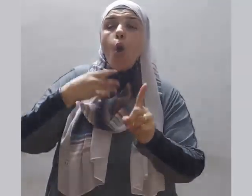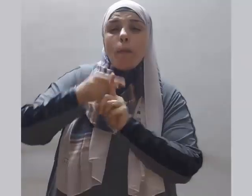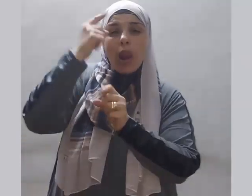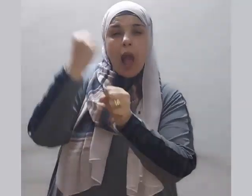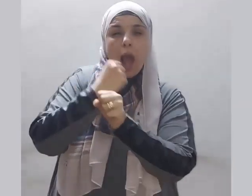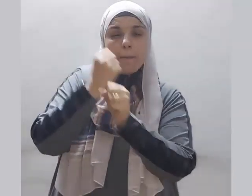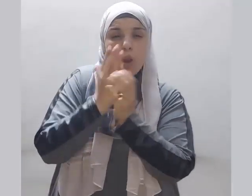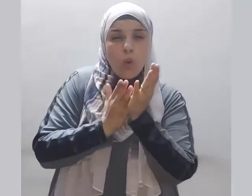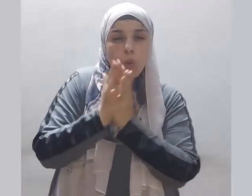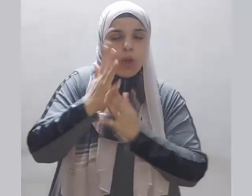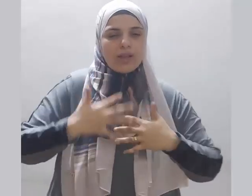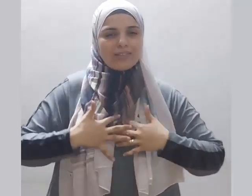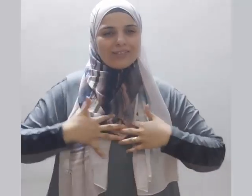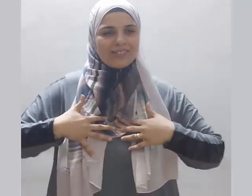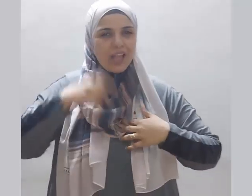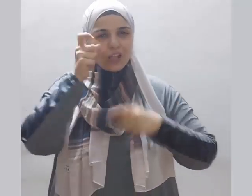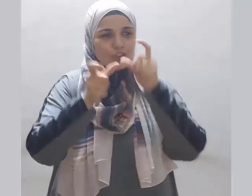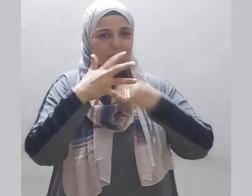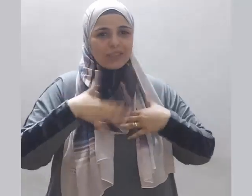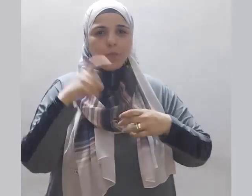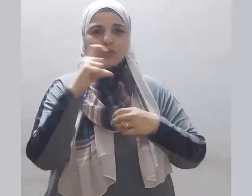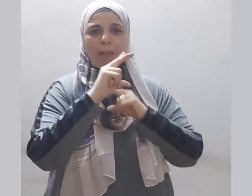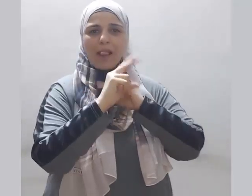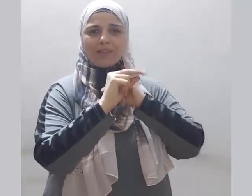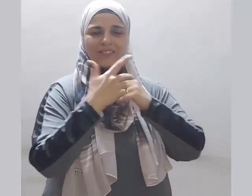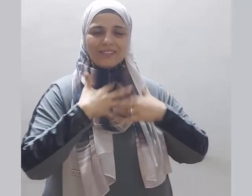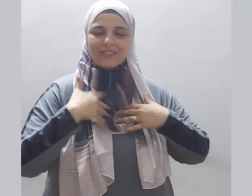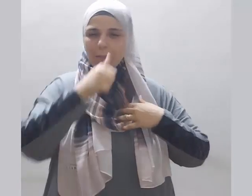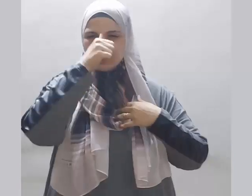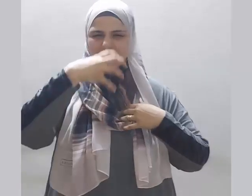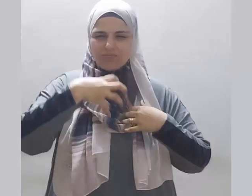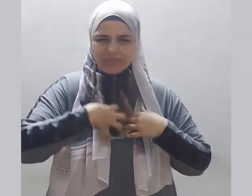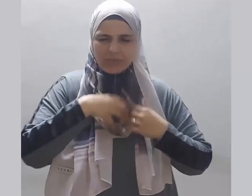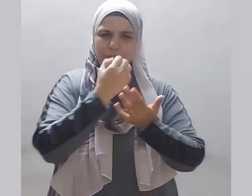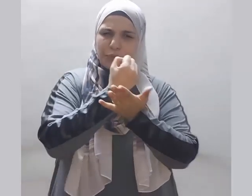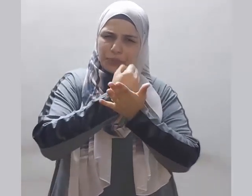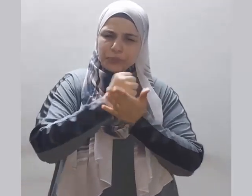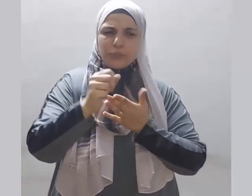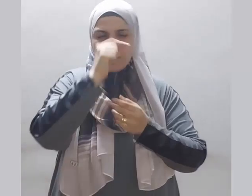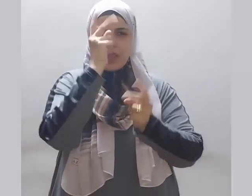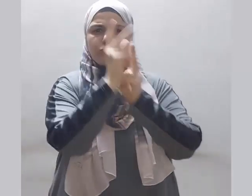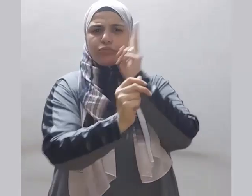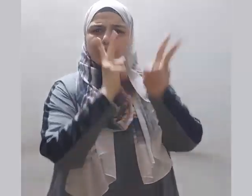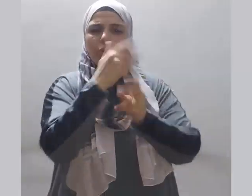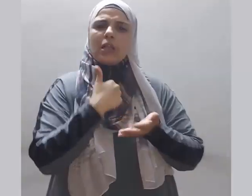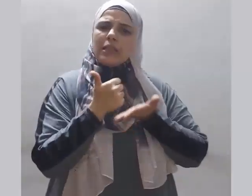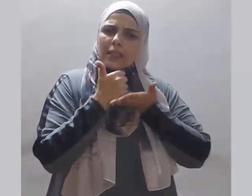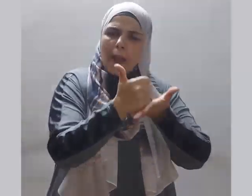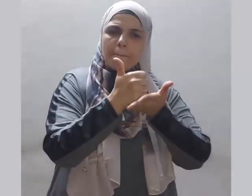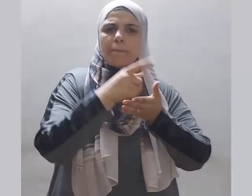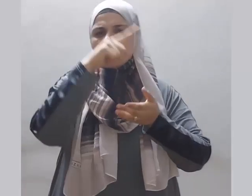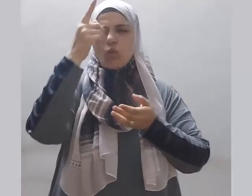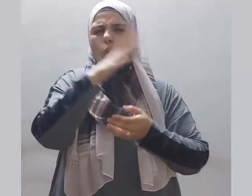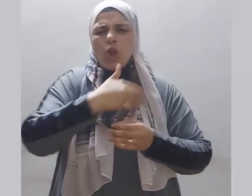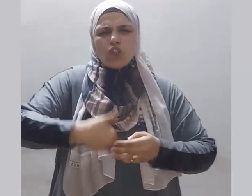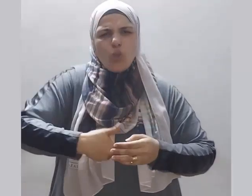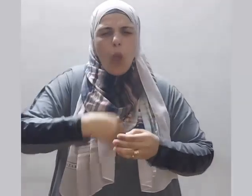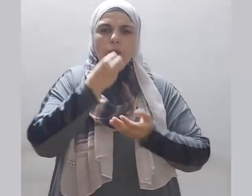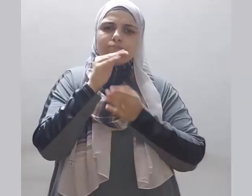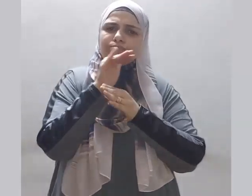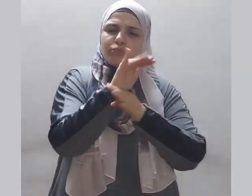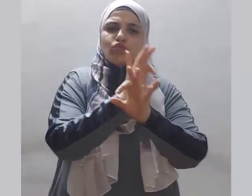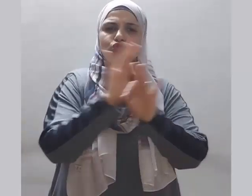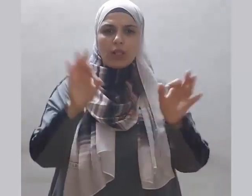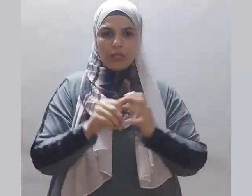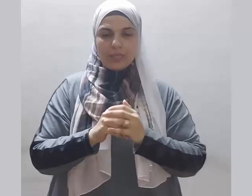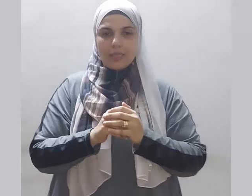الله تعالى سرور تدخله على مسلم تكشف عنه كربه او تقضي عنه دينا او تطرد عنه جوعا